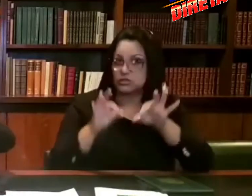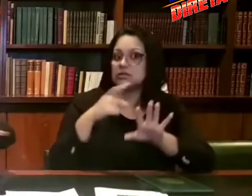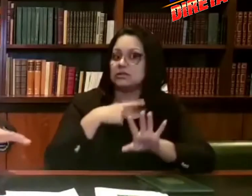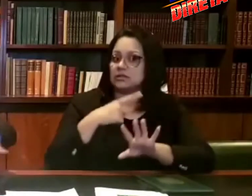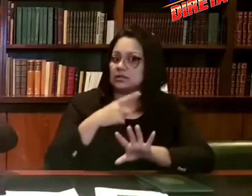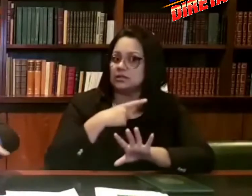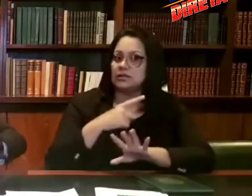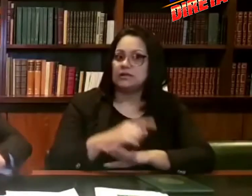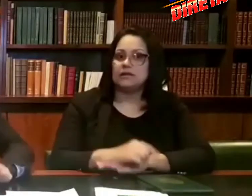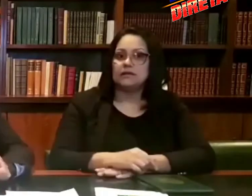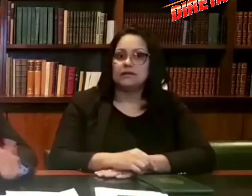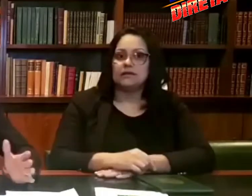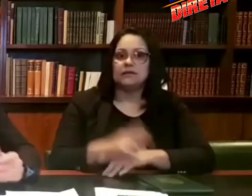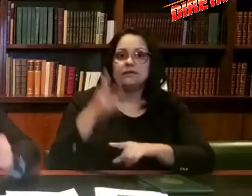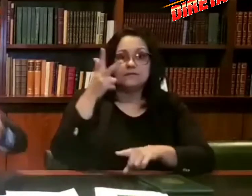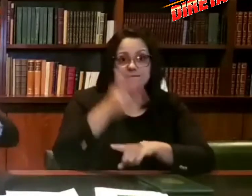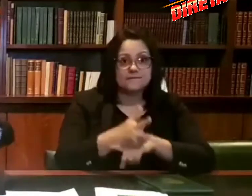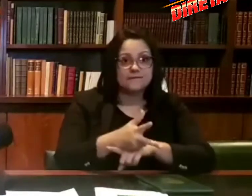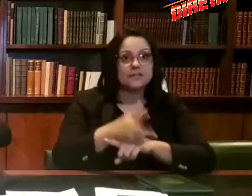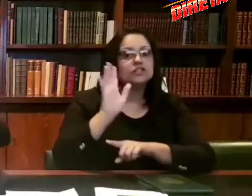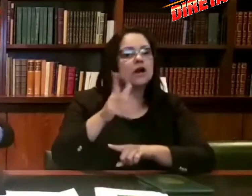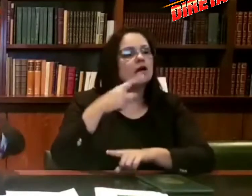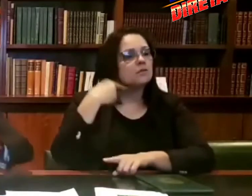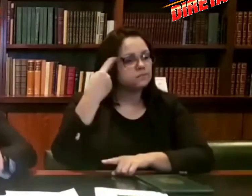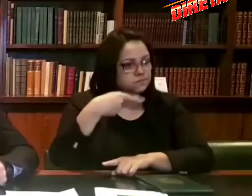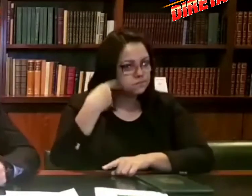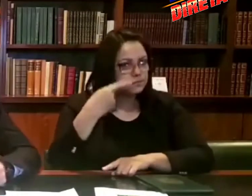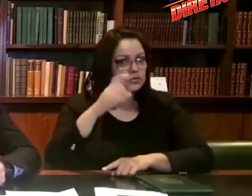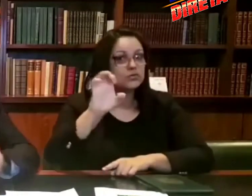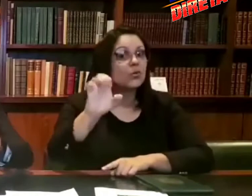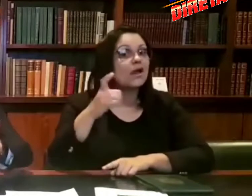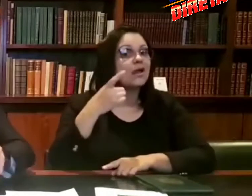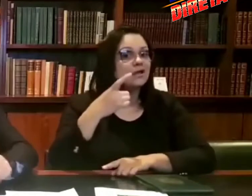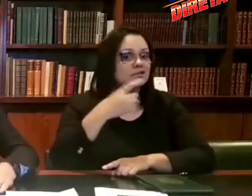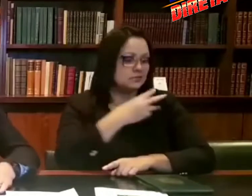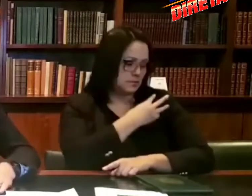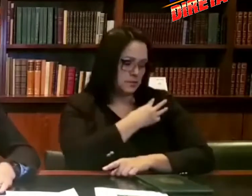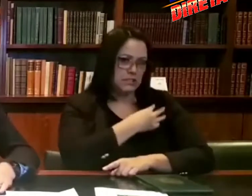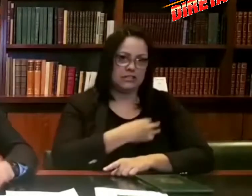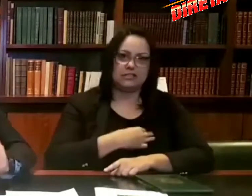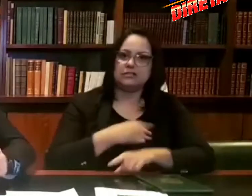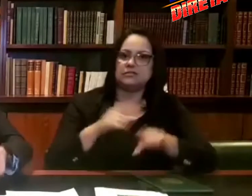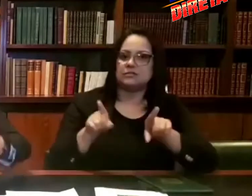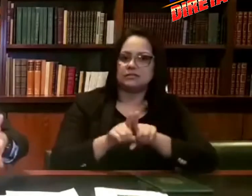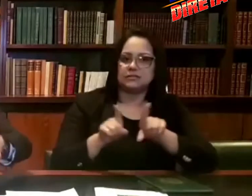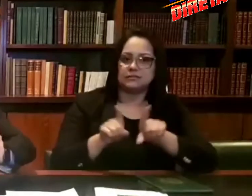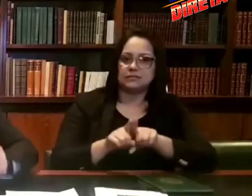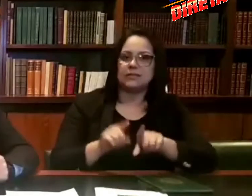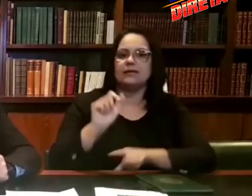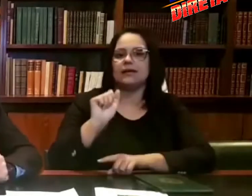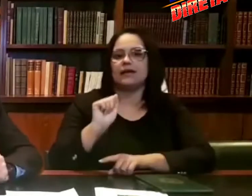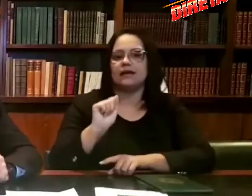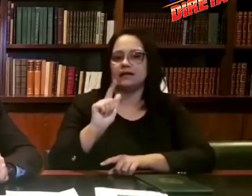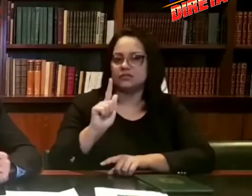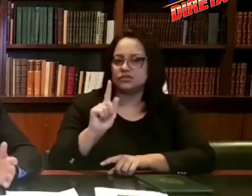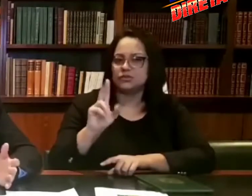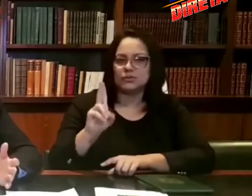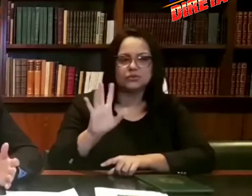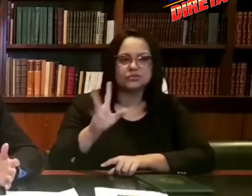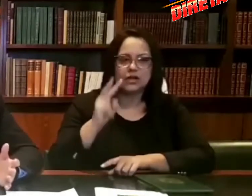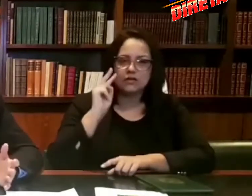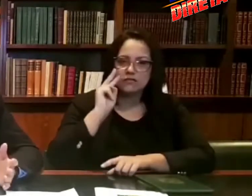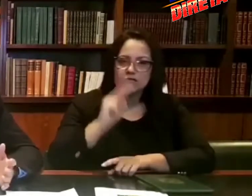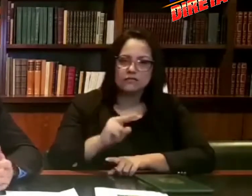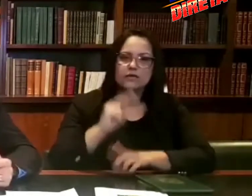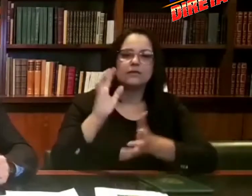certo? O vídeo já foi visto já pelos advogados do ex-ministro, o ex-ministro também. Foi visto pelo AGU, pelo pessoal